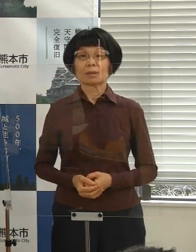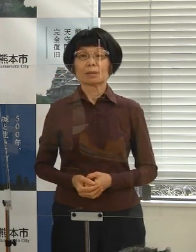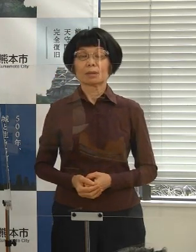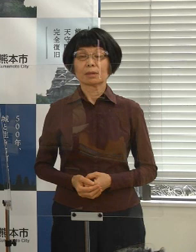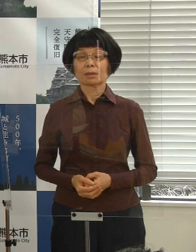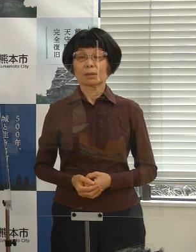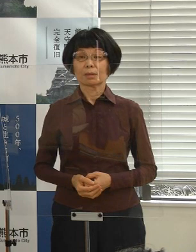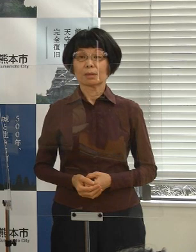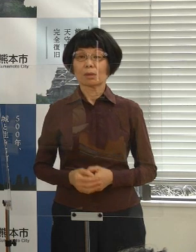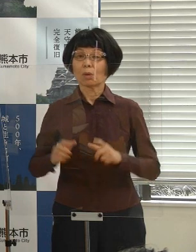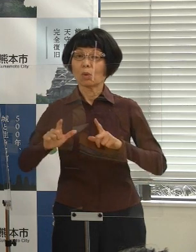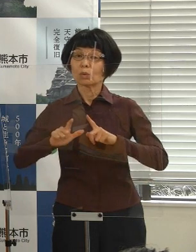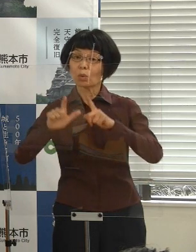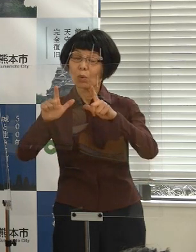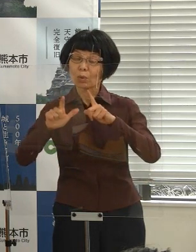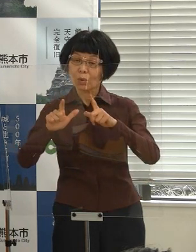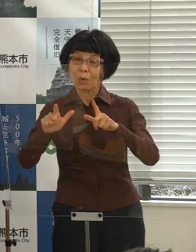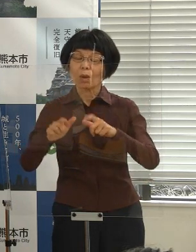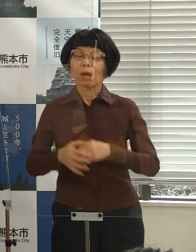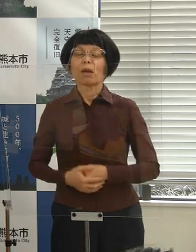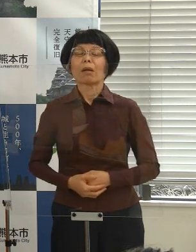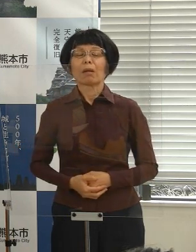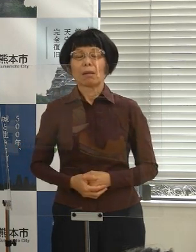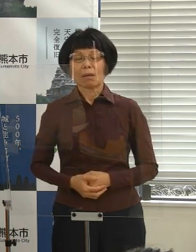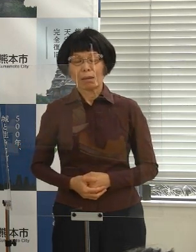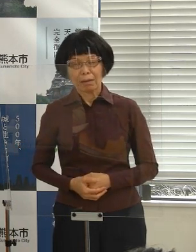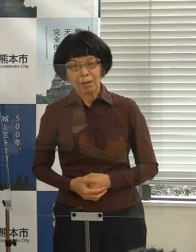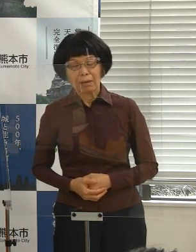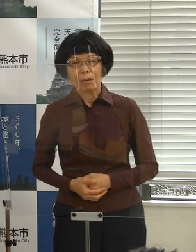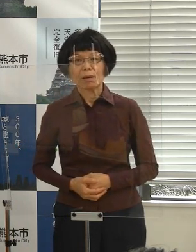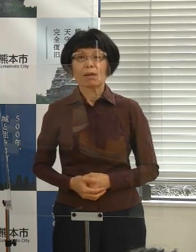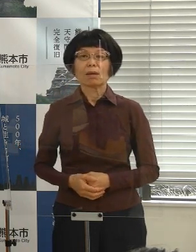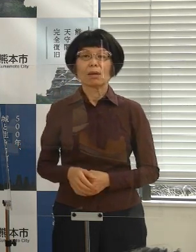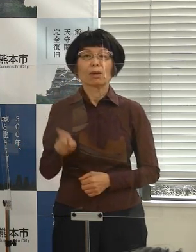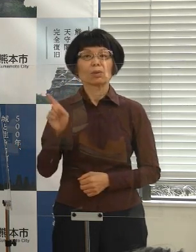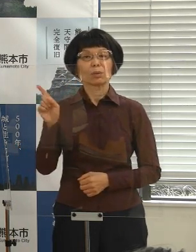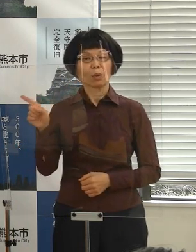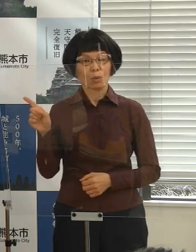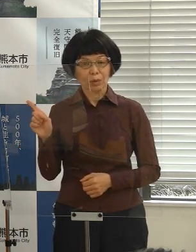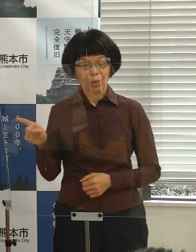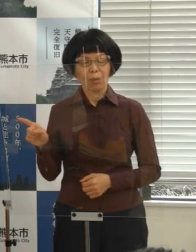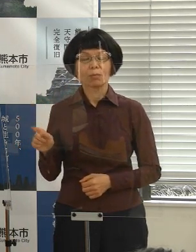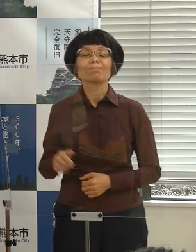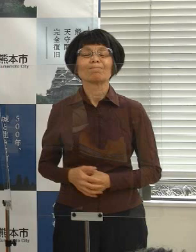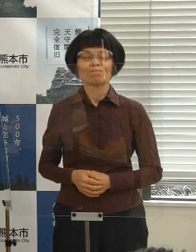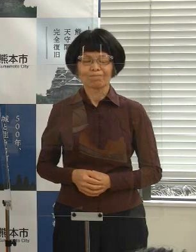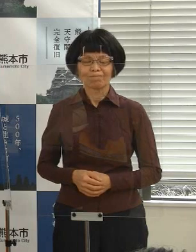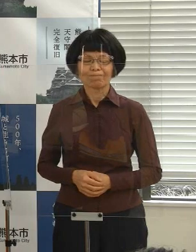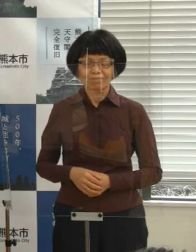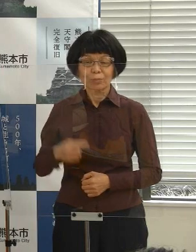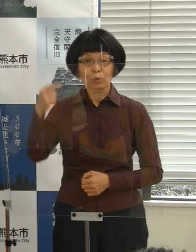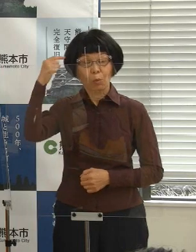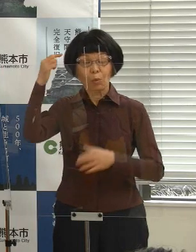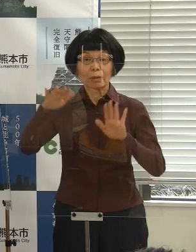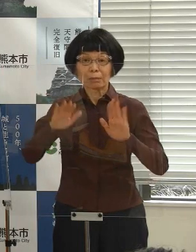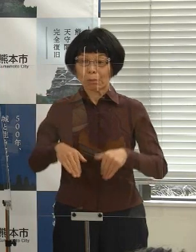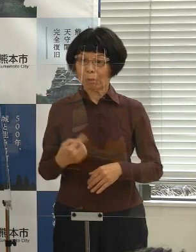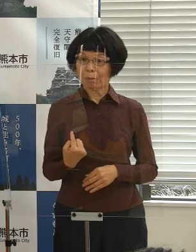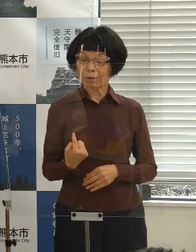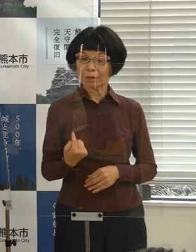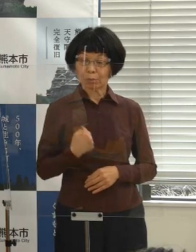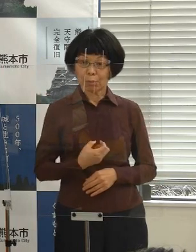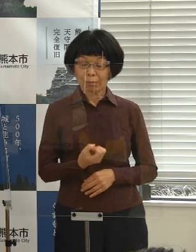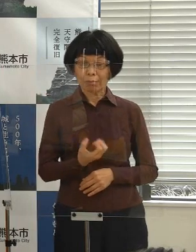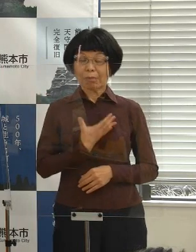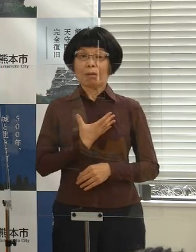東京での事件をやっぱりどこか対岸の火事のように見ていたんじゃないかっていう反省をいたし